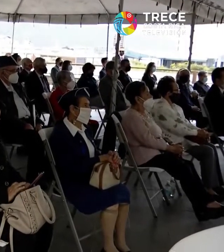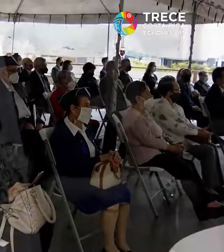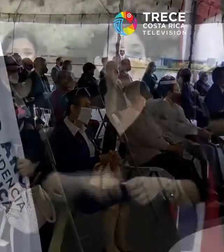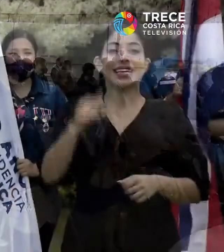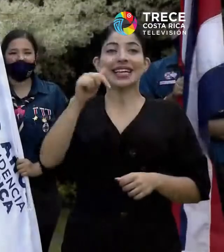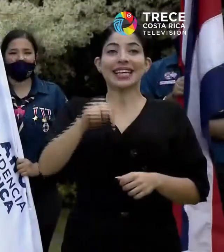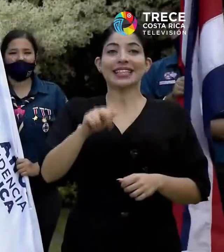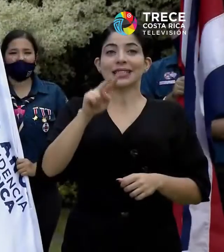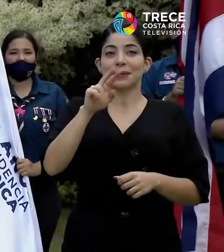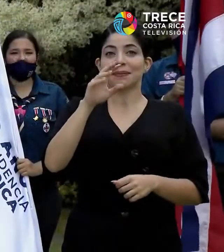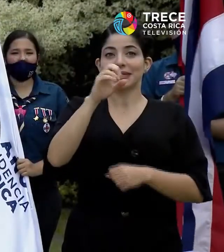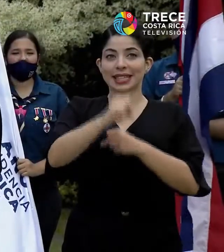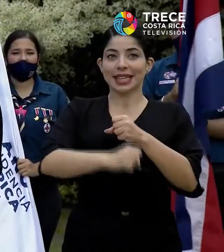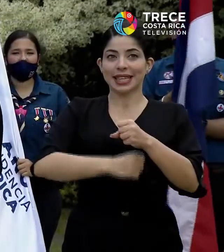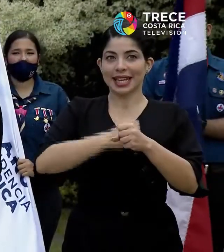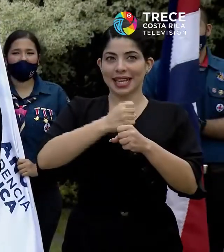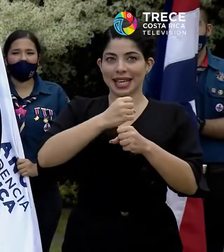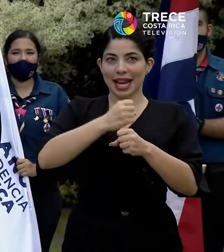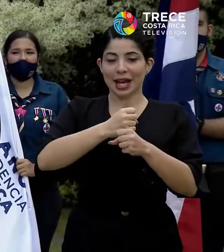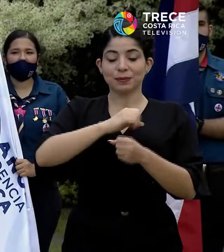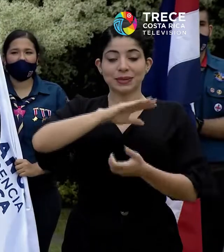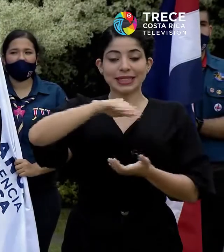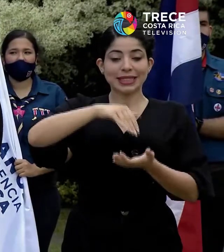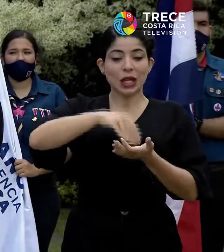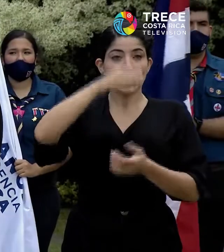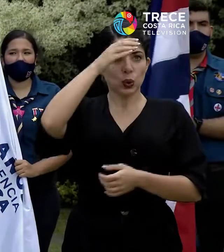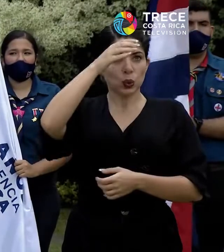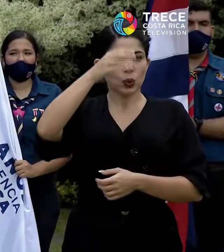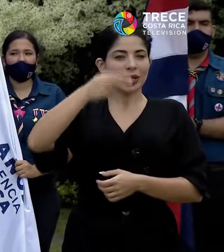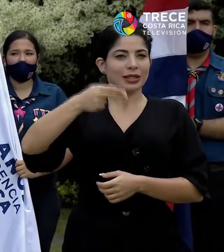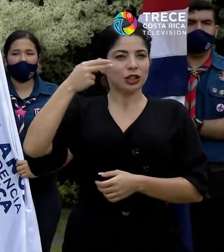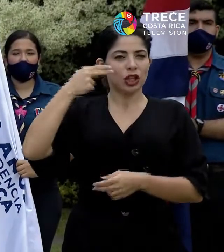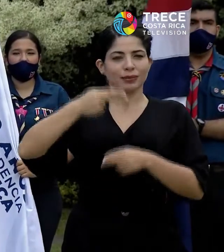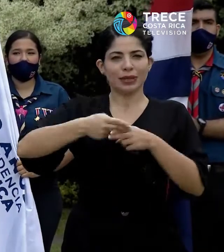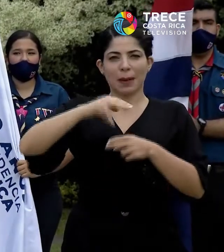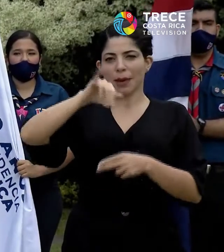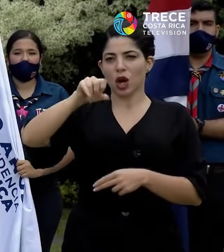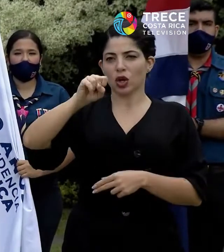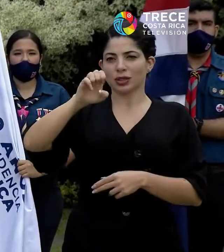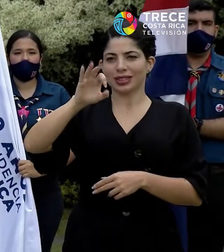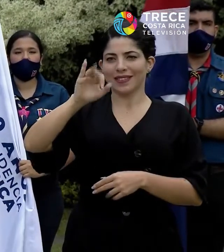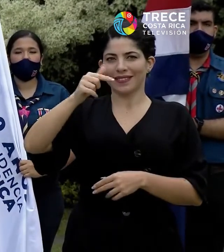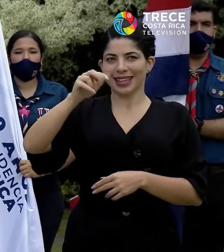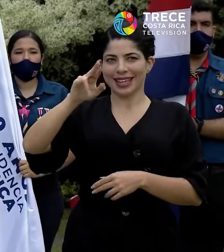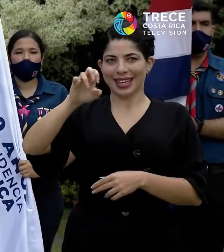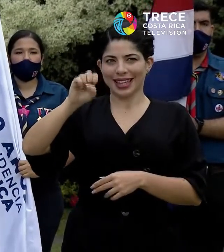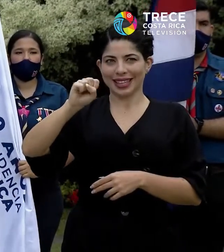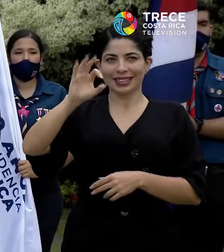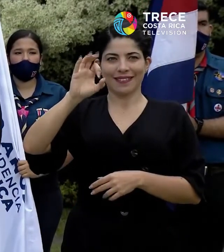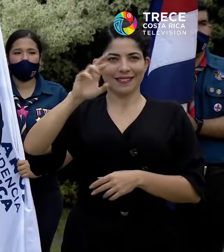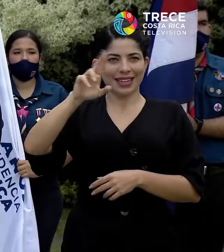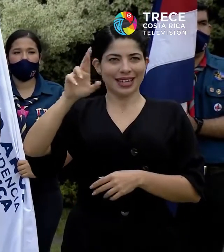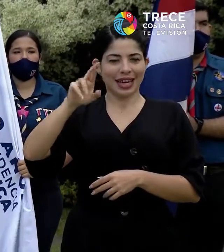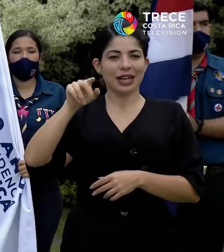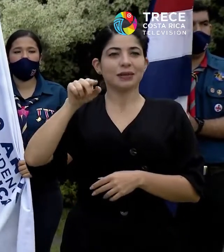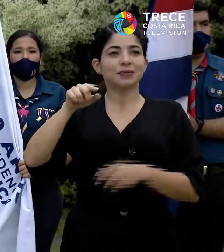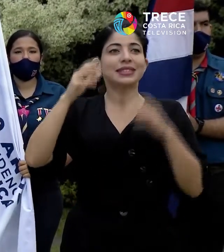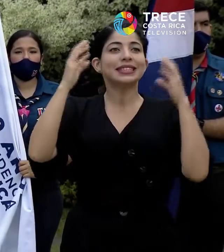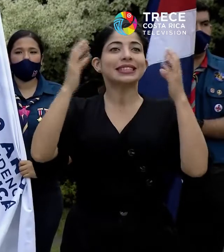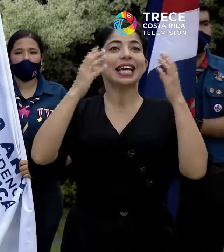Este bicentenario, el Centro Cultural e Histórico José Figueres Ferrer celebró la abolición